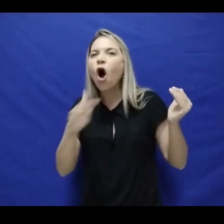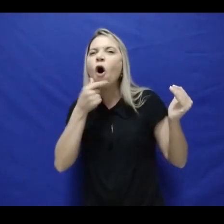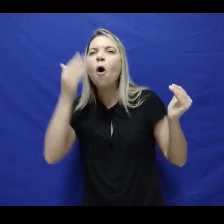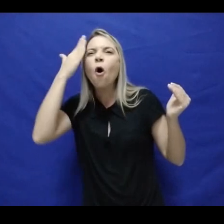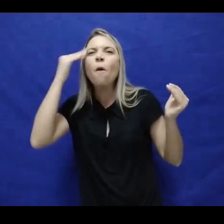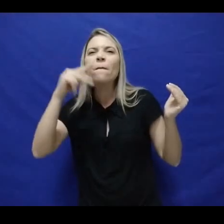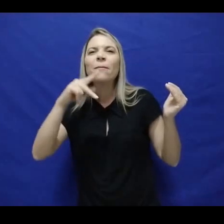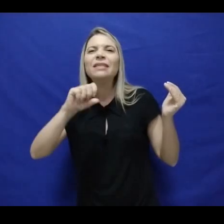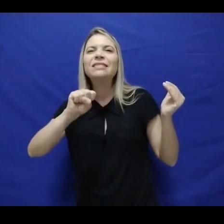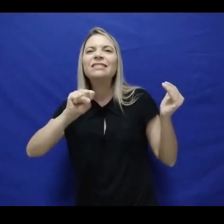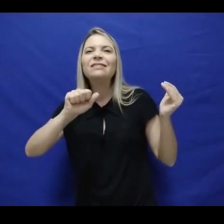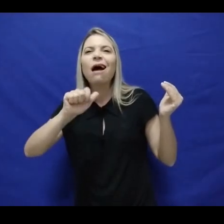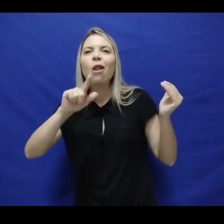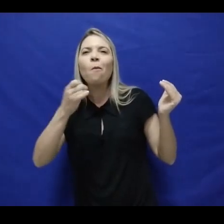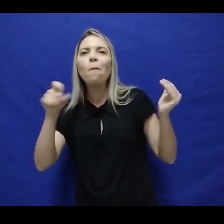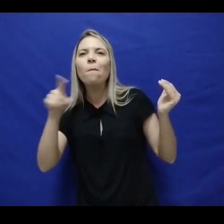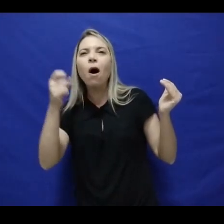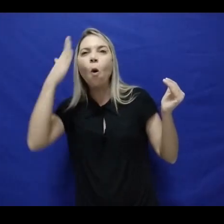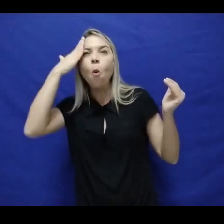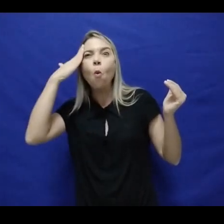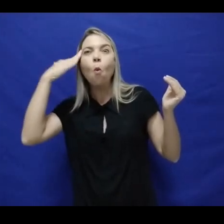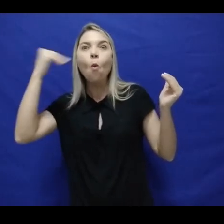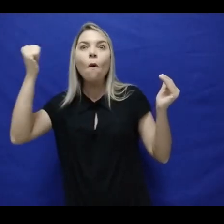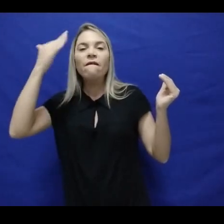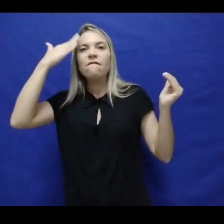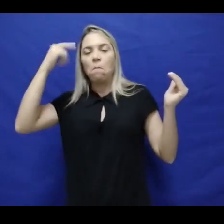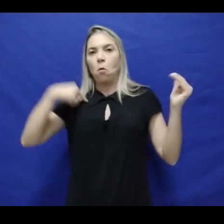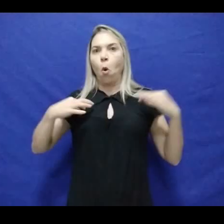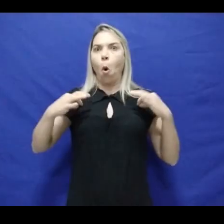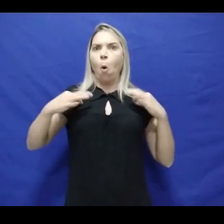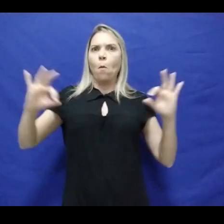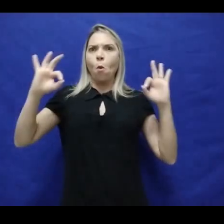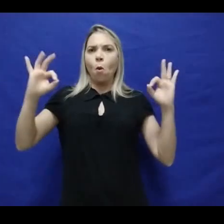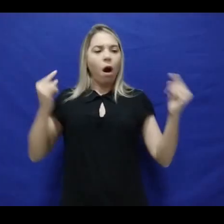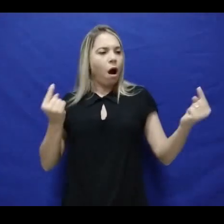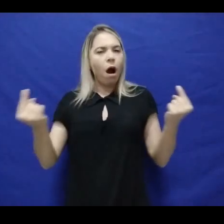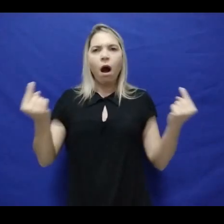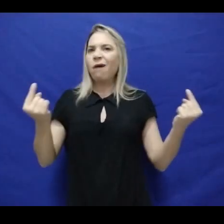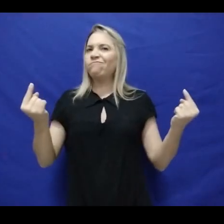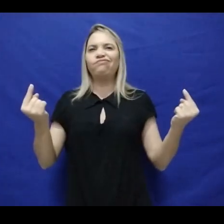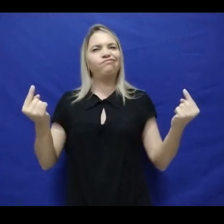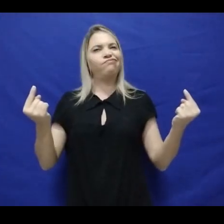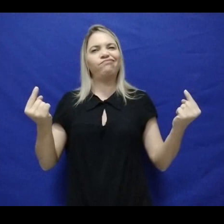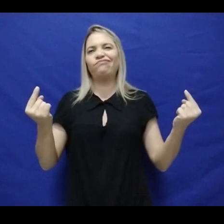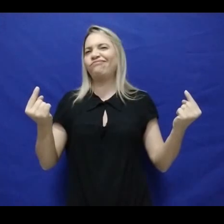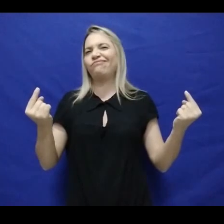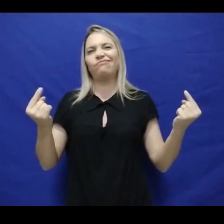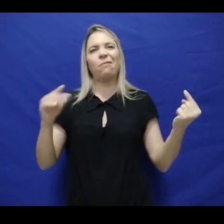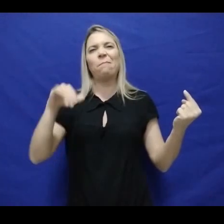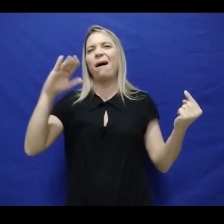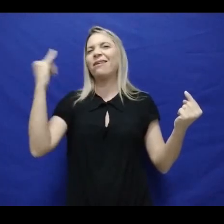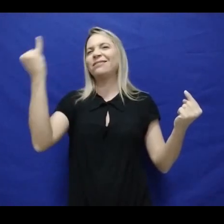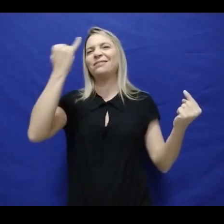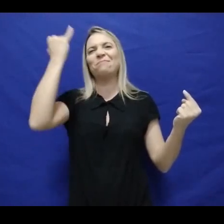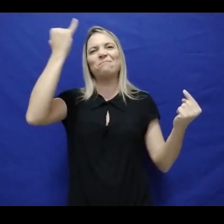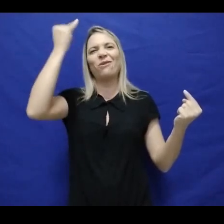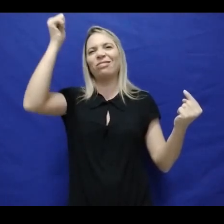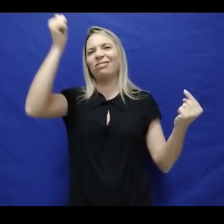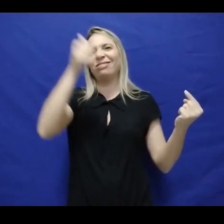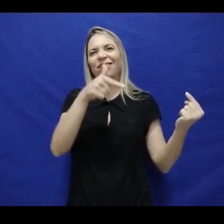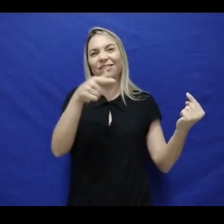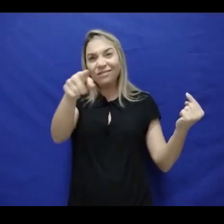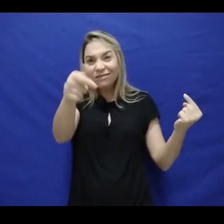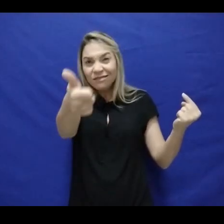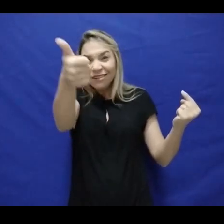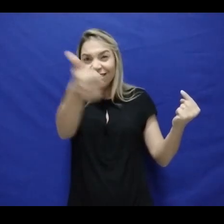se vestiu como qualquer deles. Ora, se Deus veste assim a erva do campo, que hoje existe e